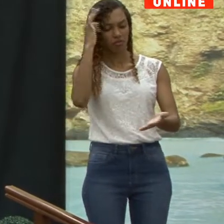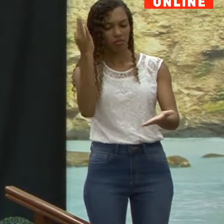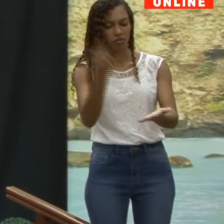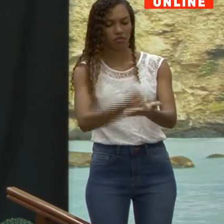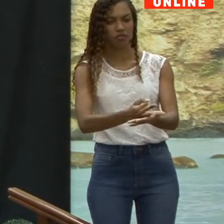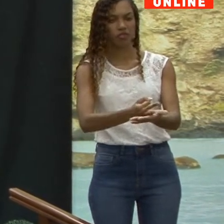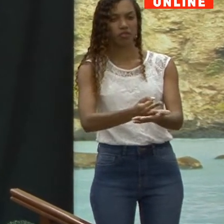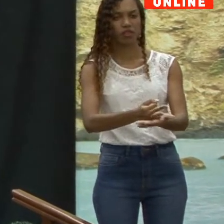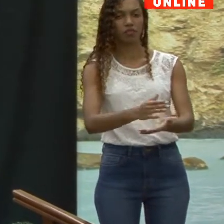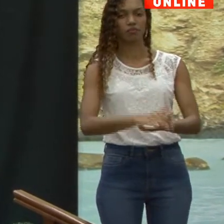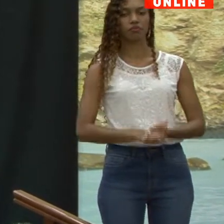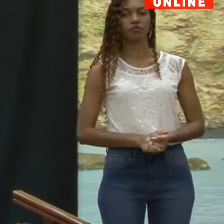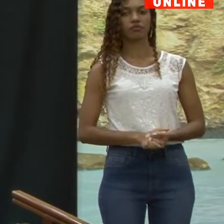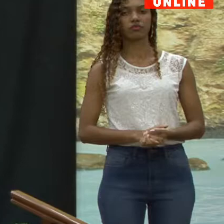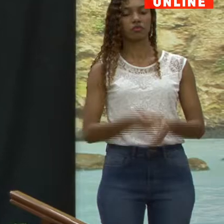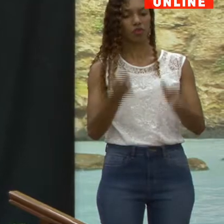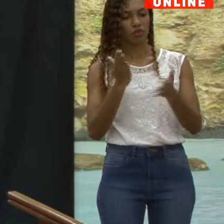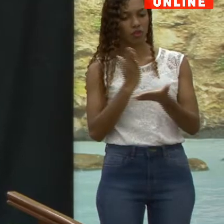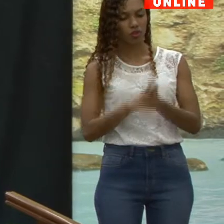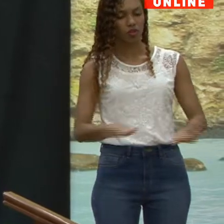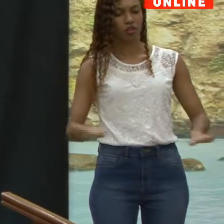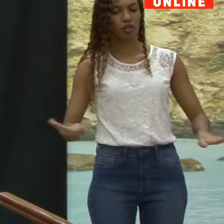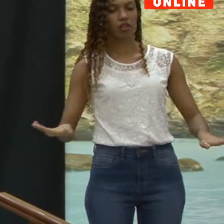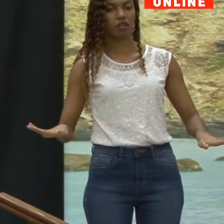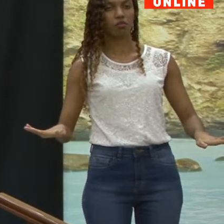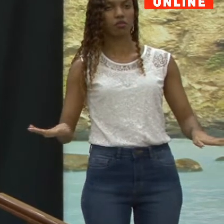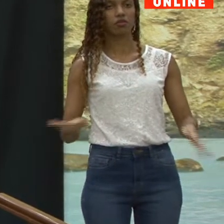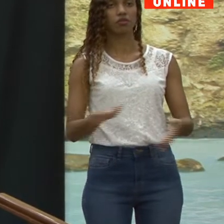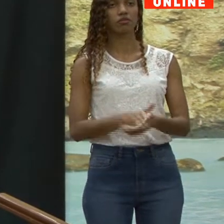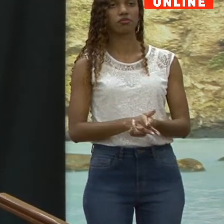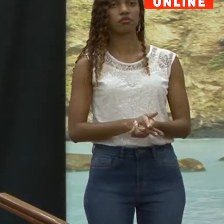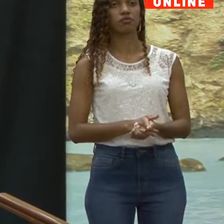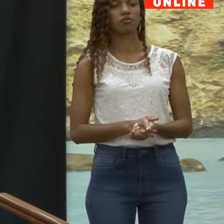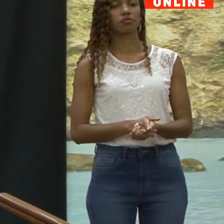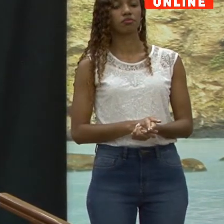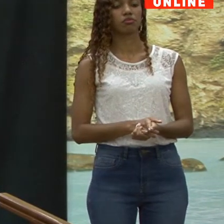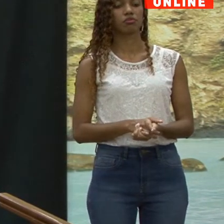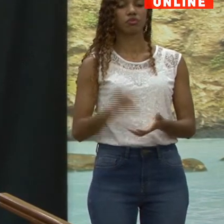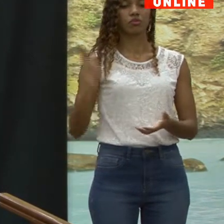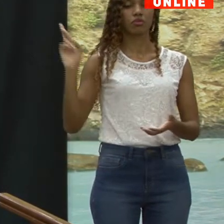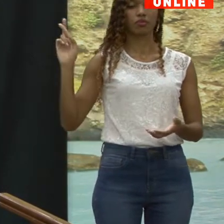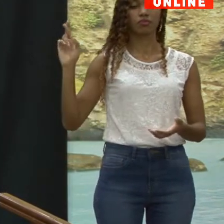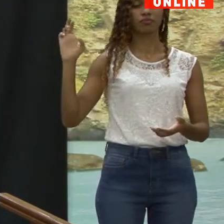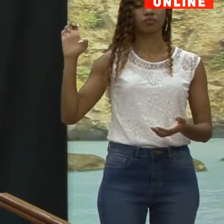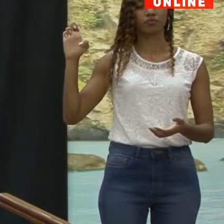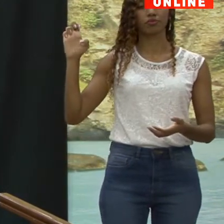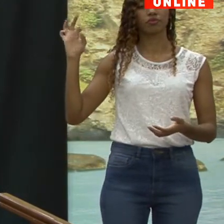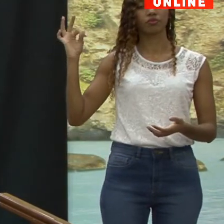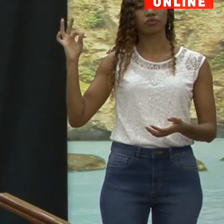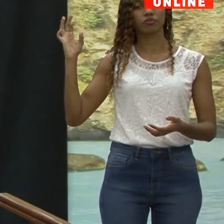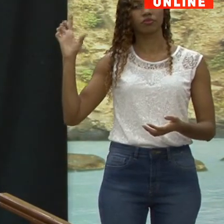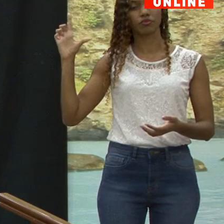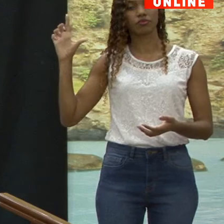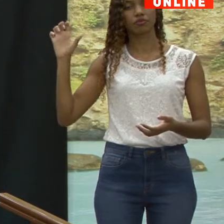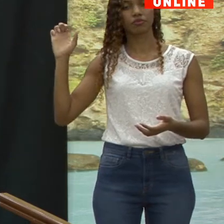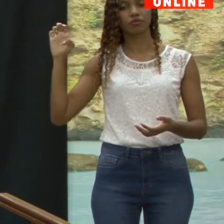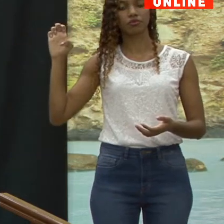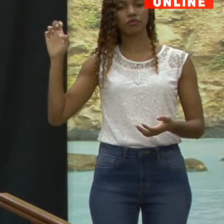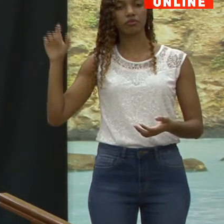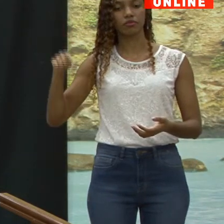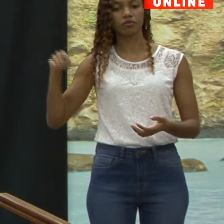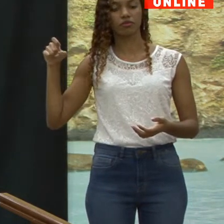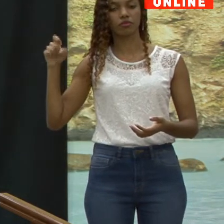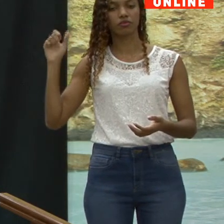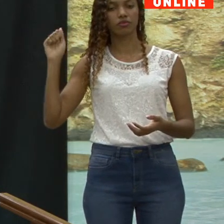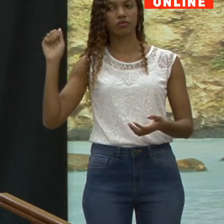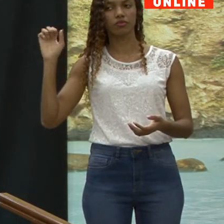E eu quero encerrar isso com uma reflexão sobre atitudes parecidas.